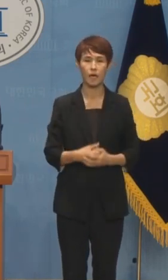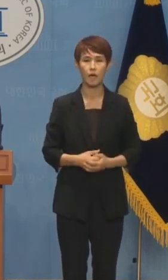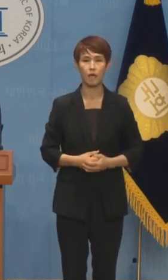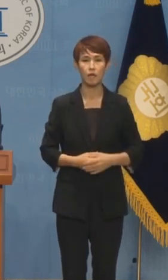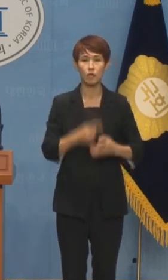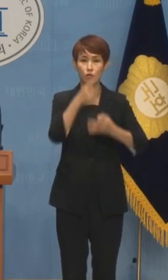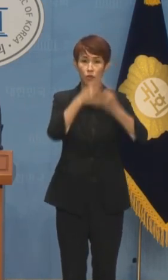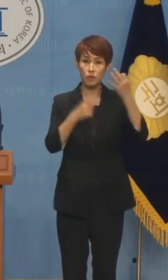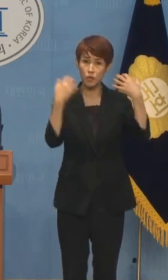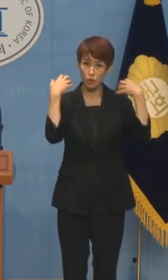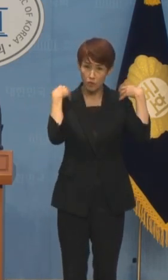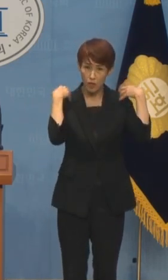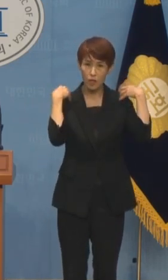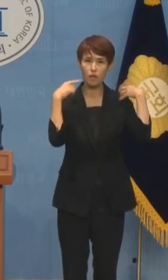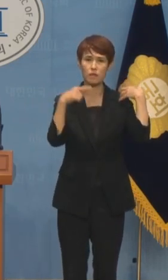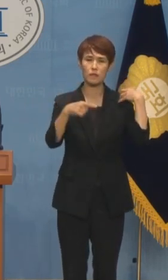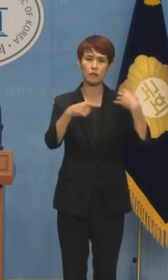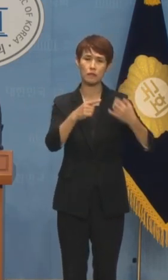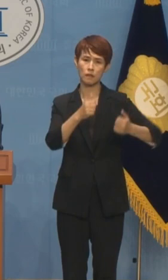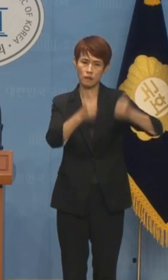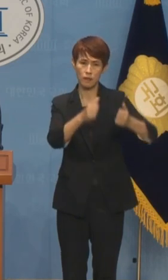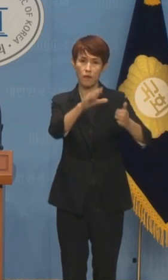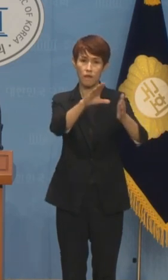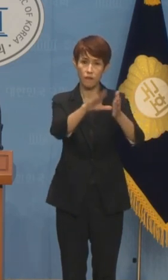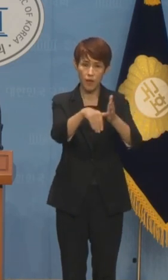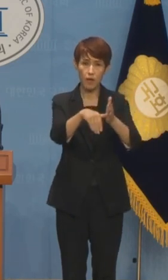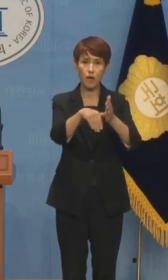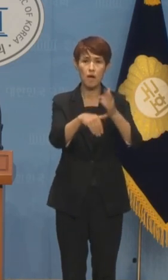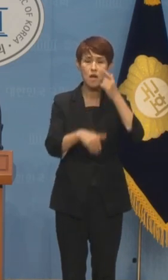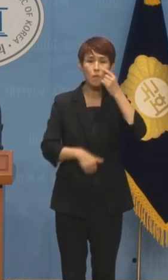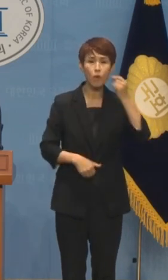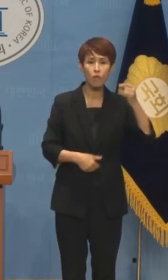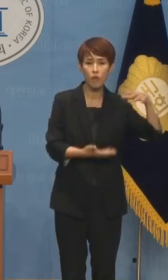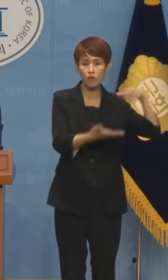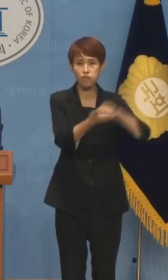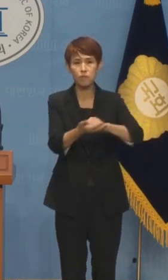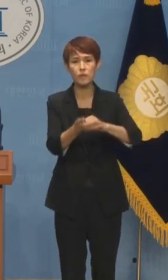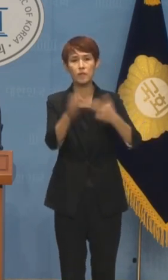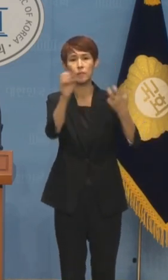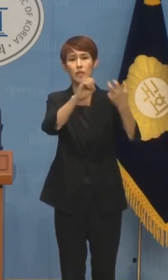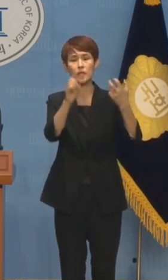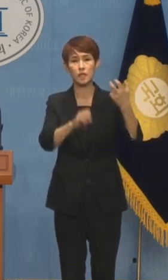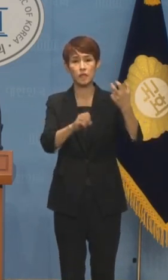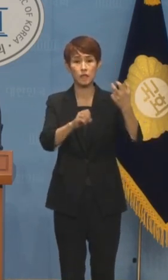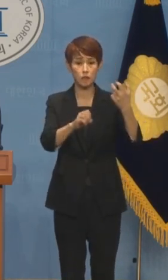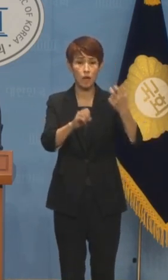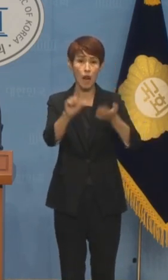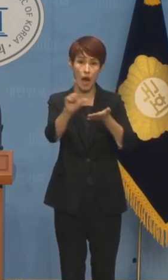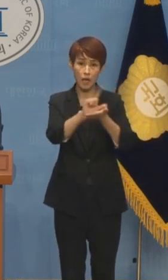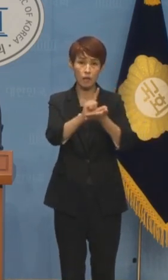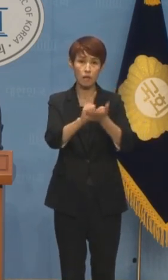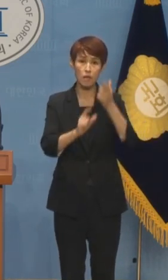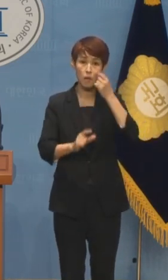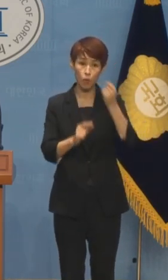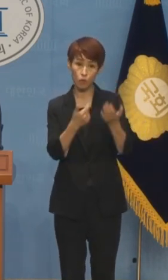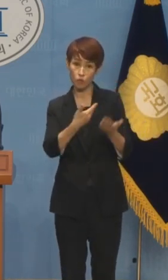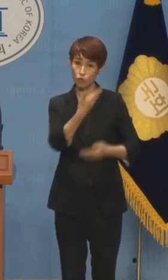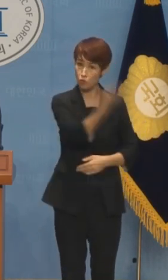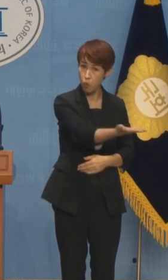정부가 데이터 패권 경쟁 시대에 일본 시장 점유율의 70%의 라인을 일본에